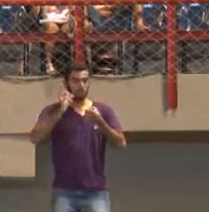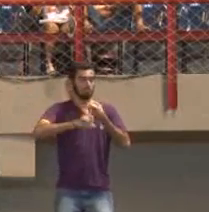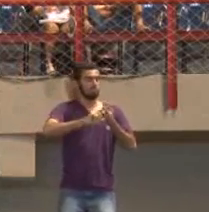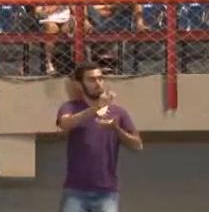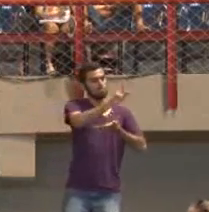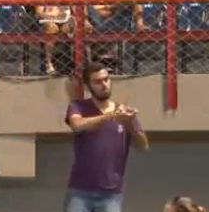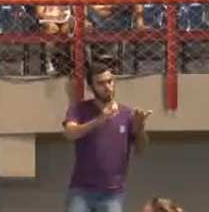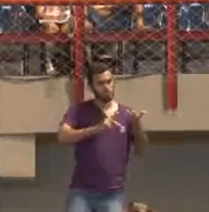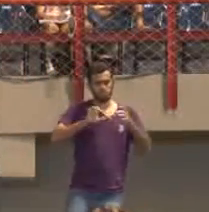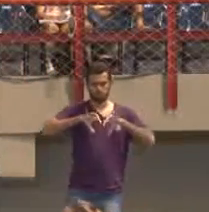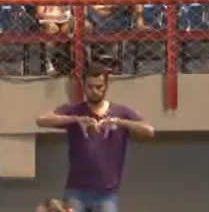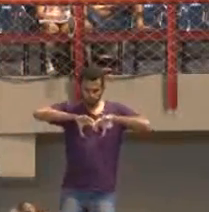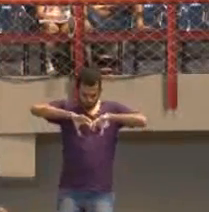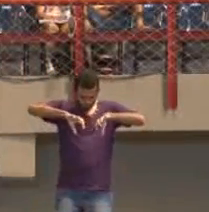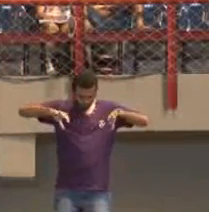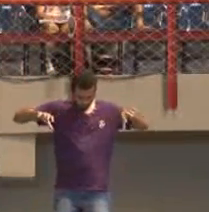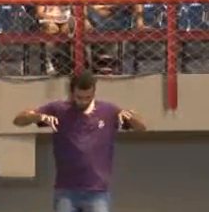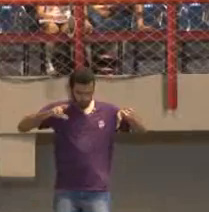Vamos lá.